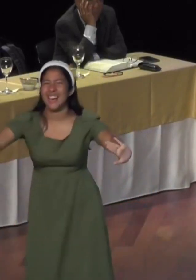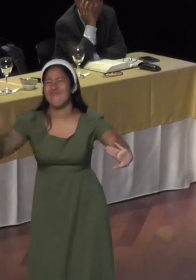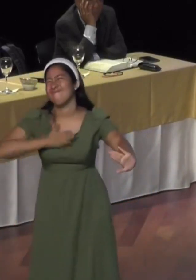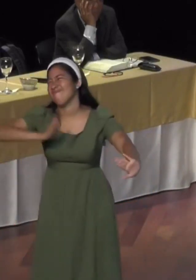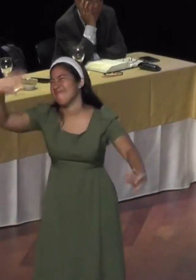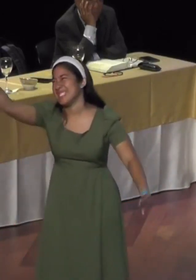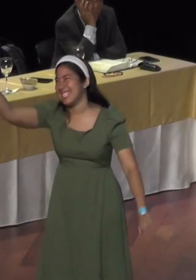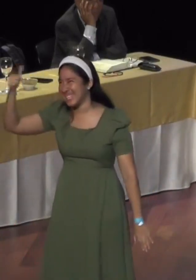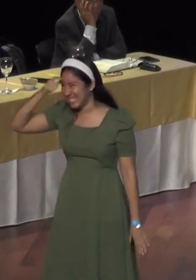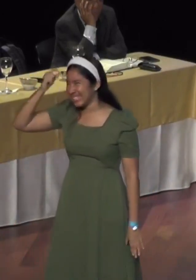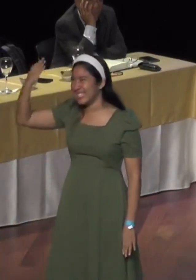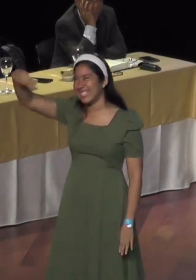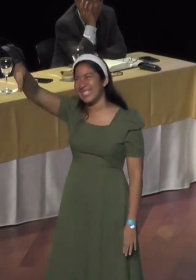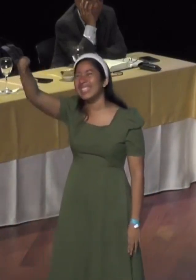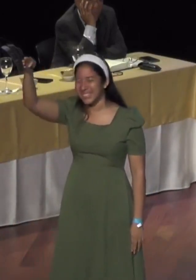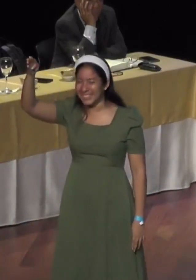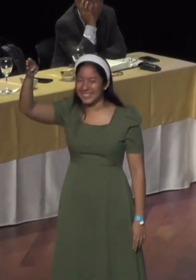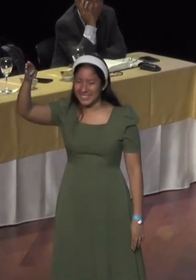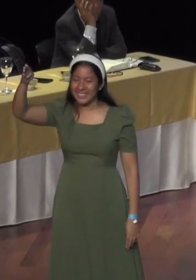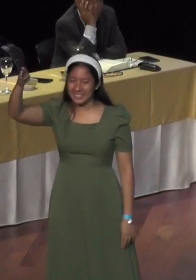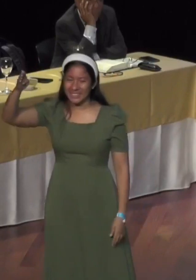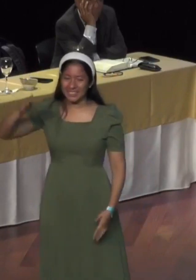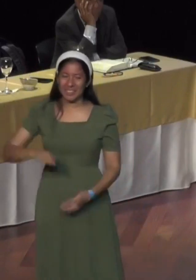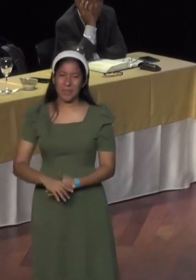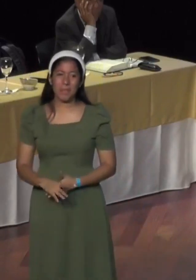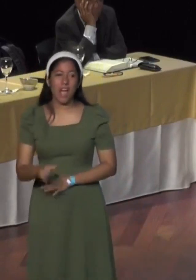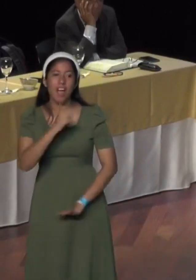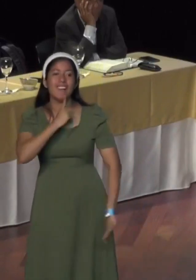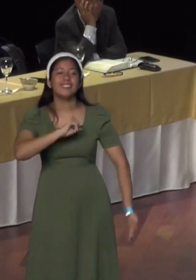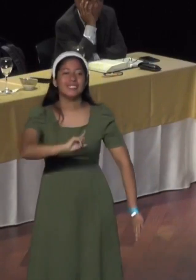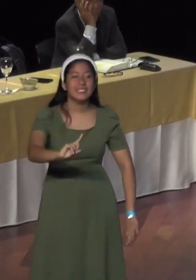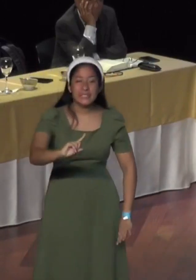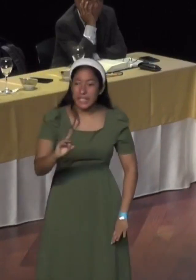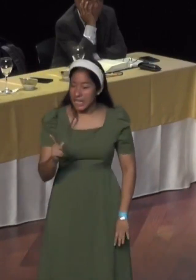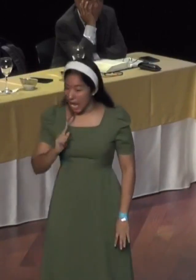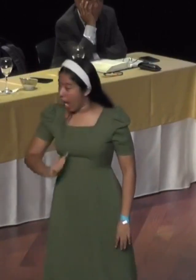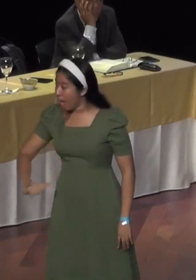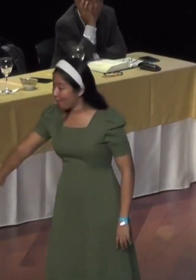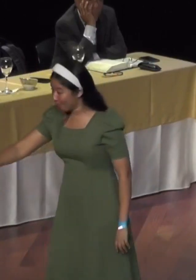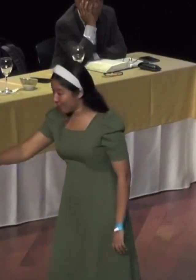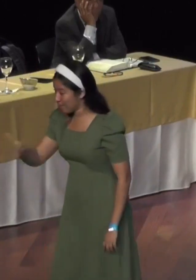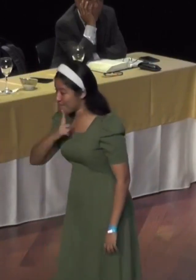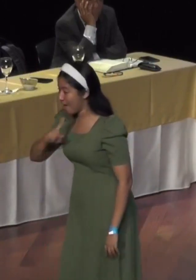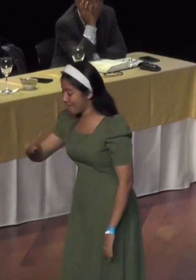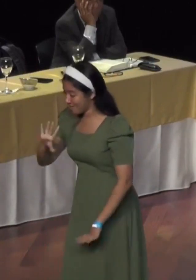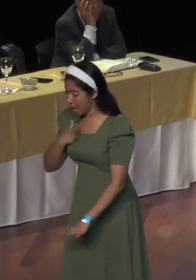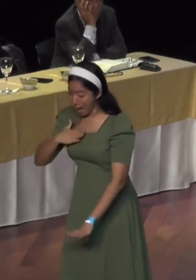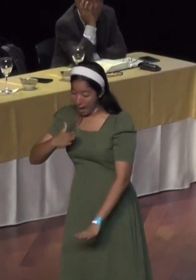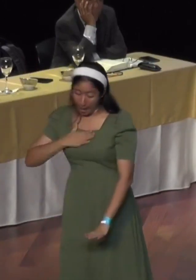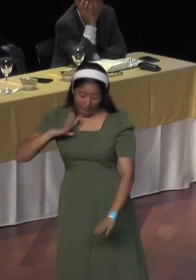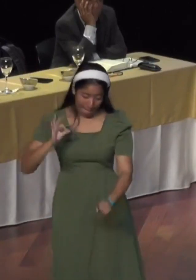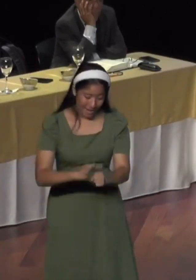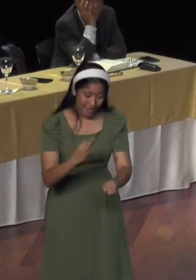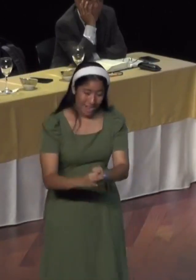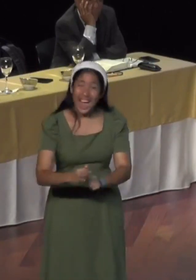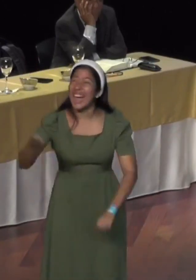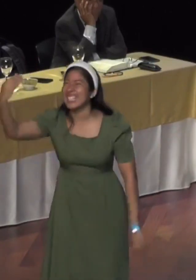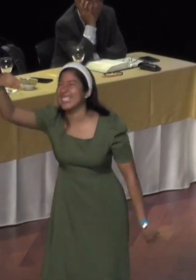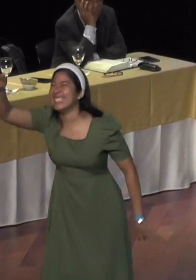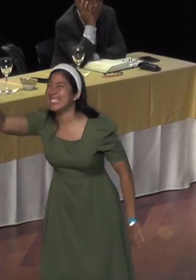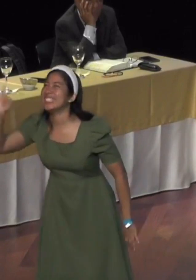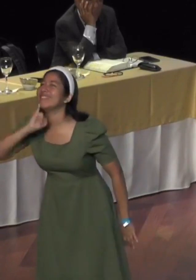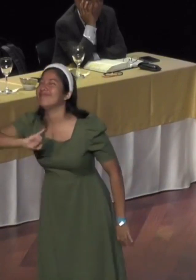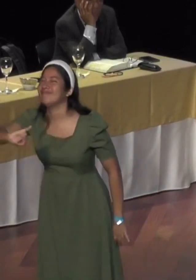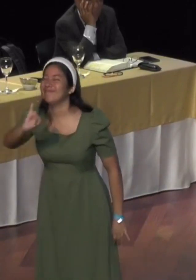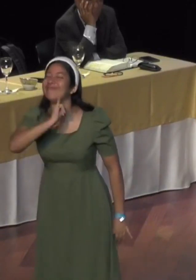David decía, ¿sabe algo? Voy a decirle a los filisteos y voy a decirle a mi pueblo que hay Dios en Israel.